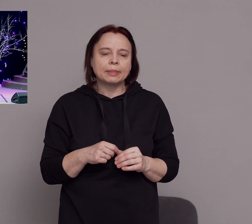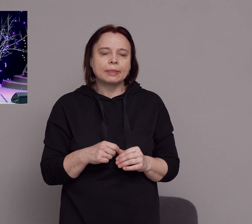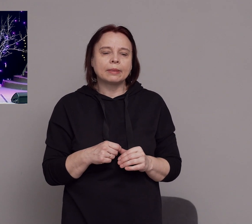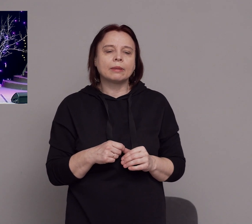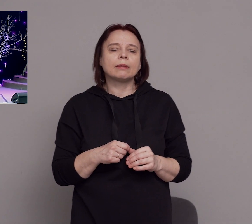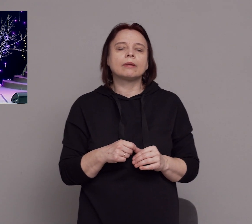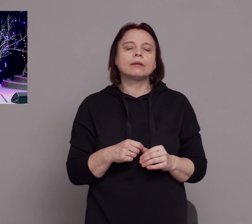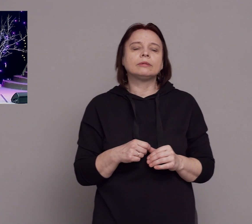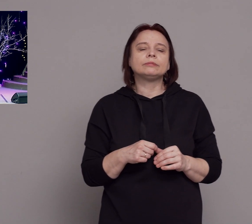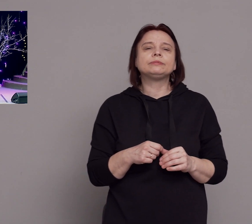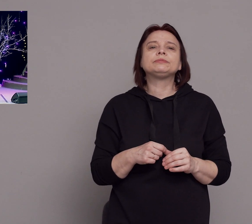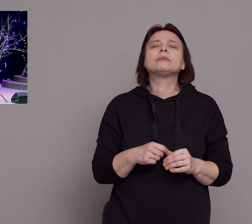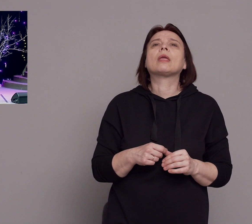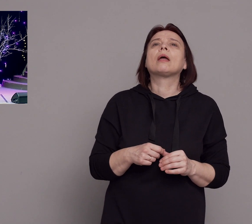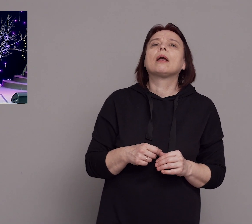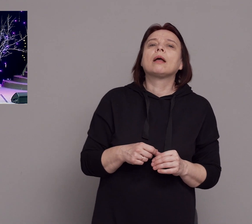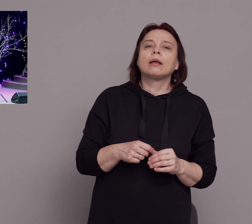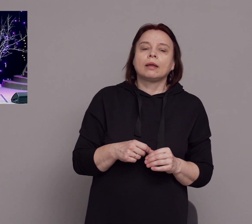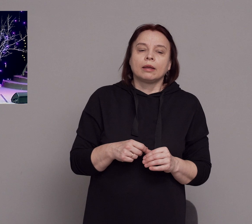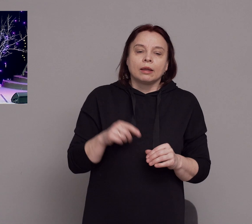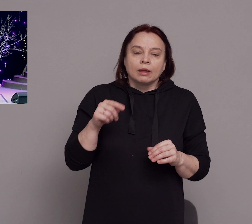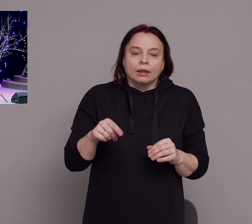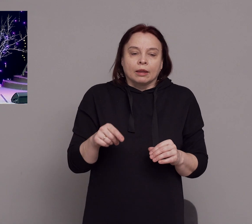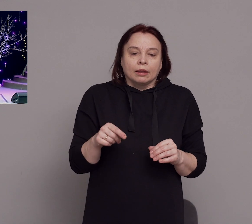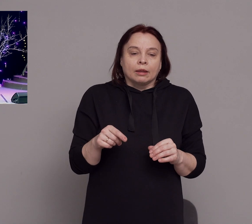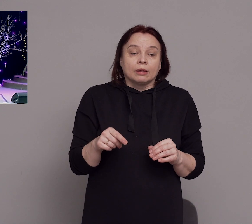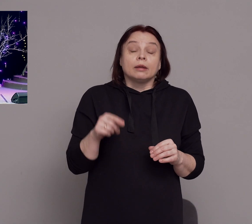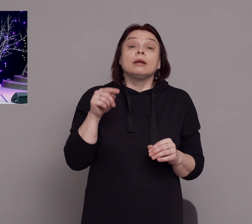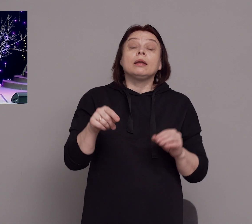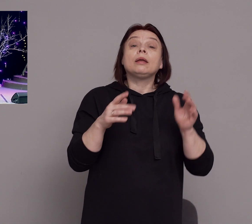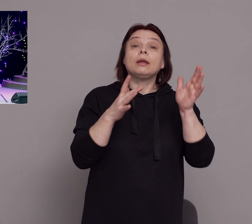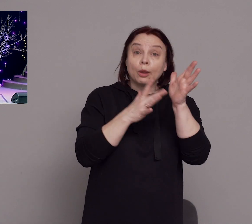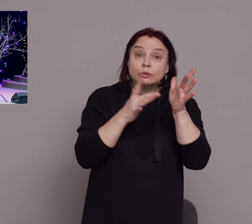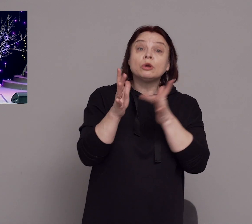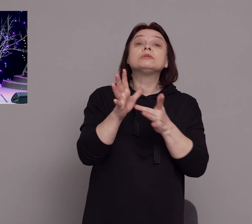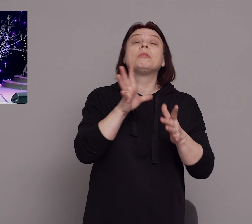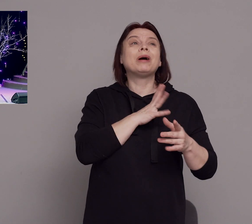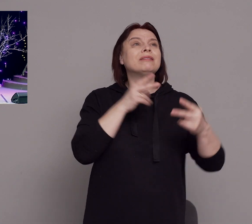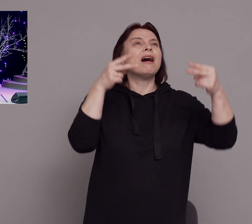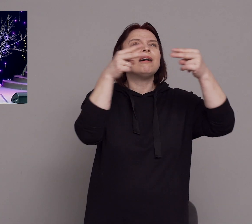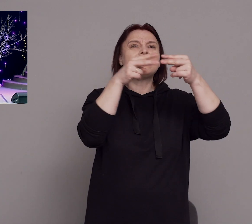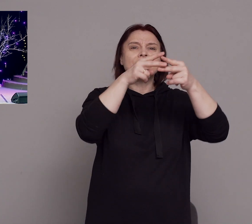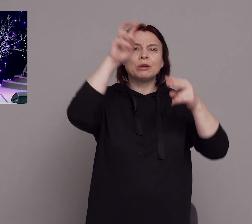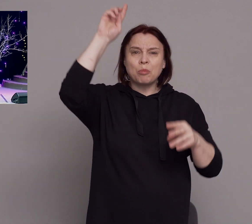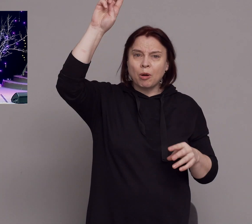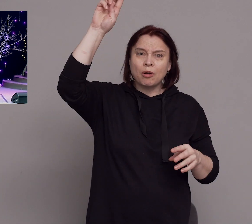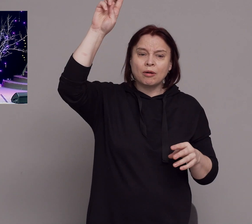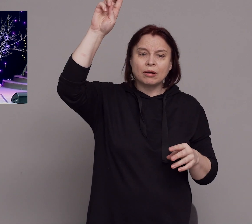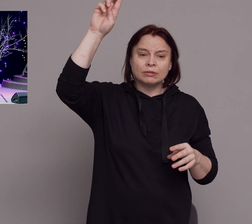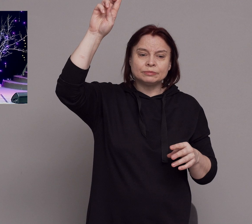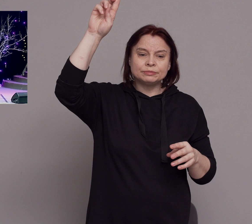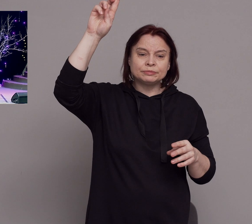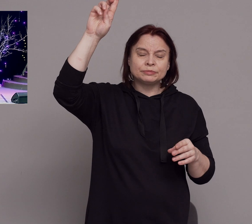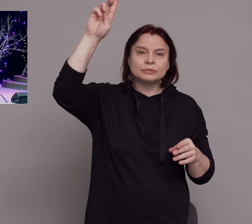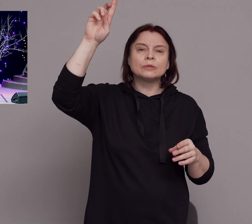Один из возможных вариантов перевода звучит так. «Хотя Иисус был равным Богу, он не считал это равенство